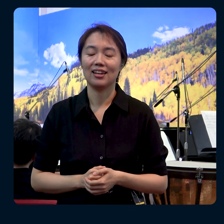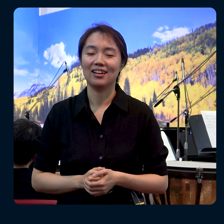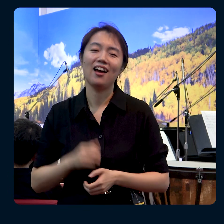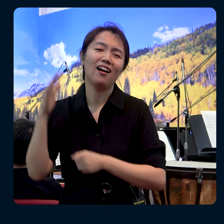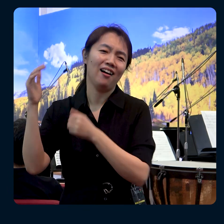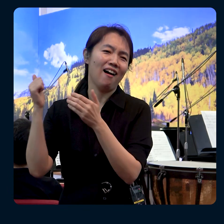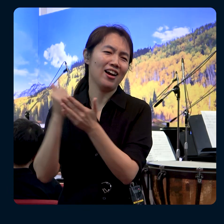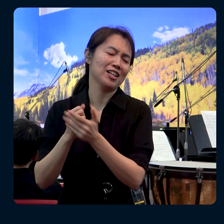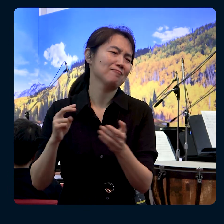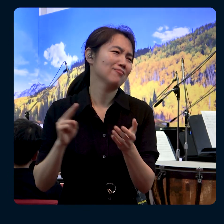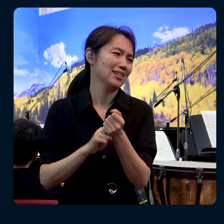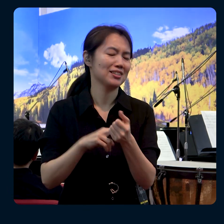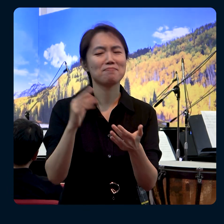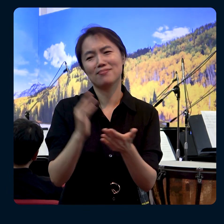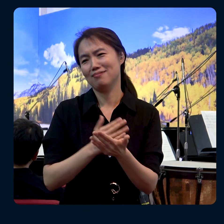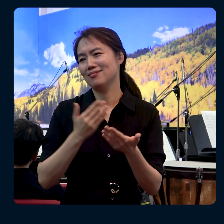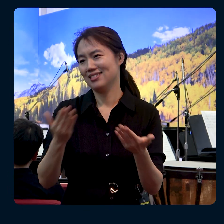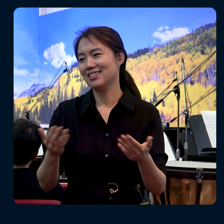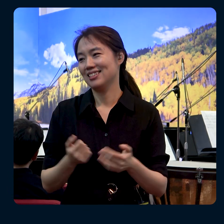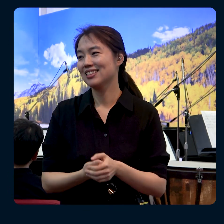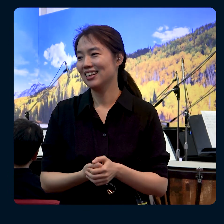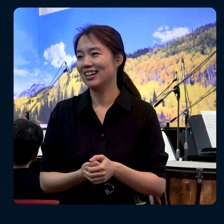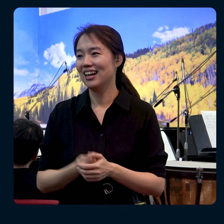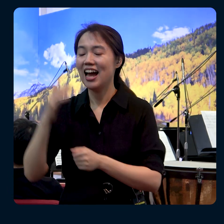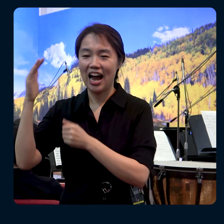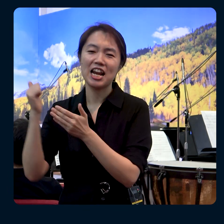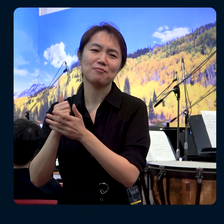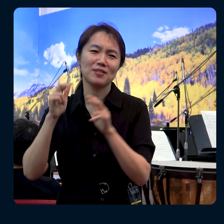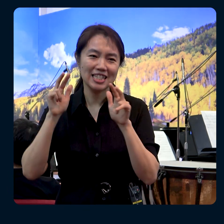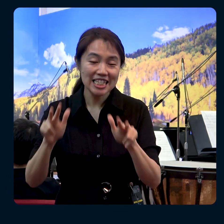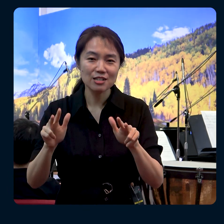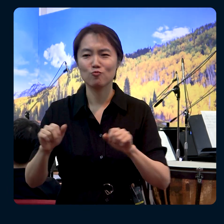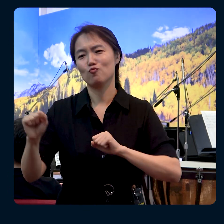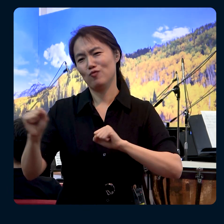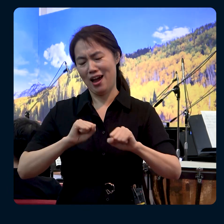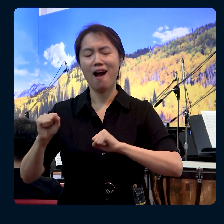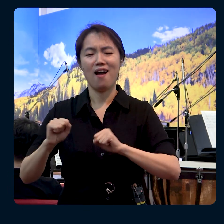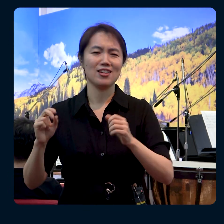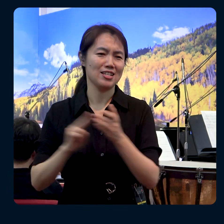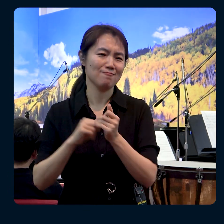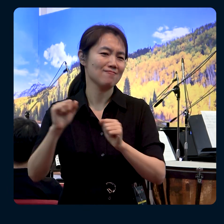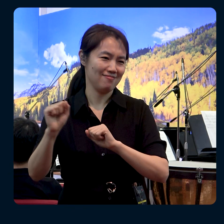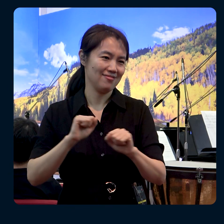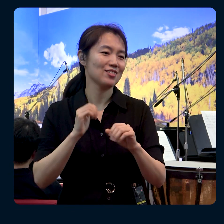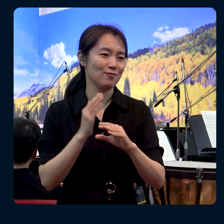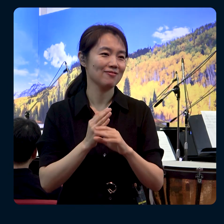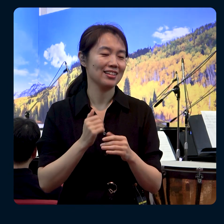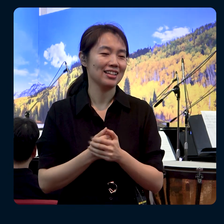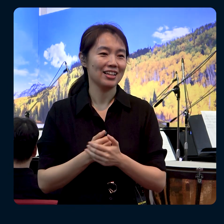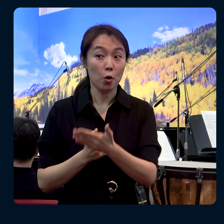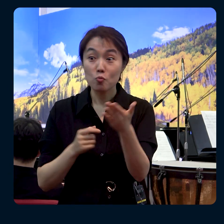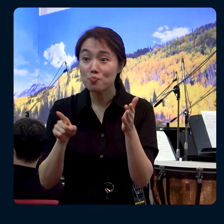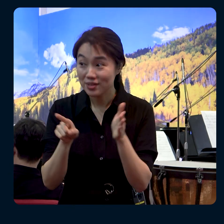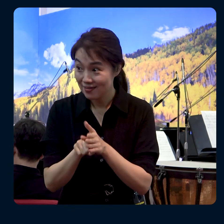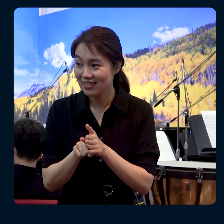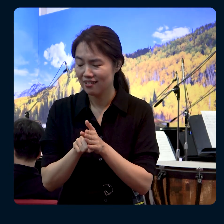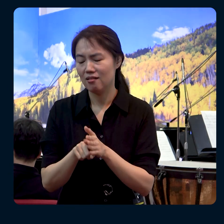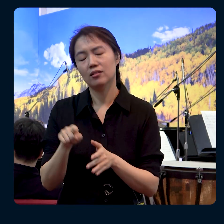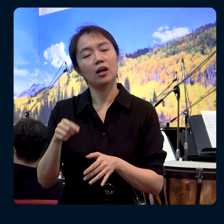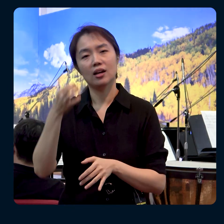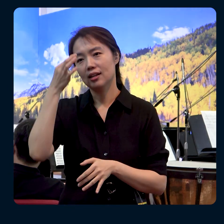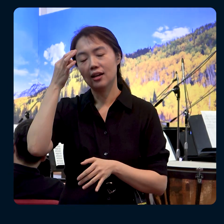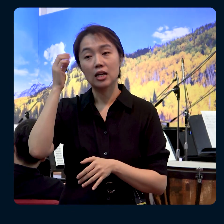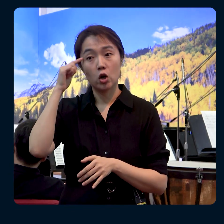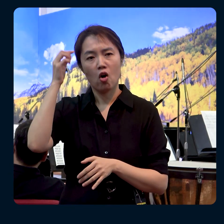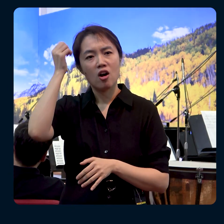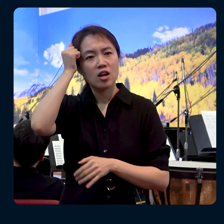이게 우리 하나님이 하시는 일이에요. 지금도 역사하시는 역사입니다. 여러분 믿으십니까? 저는 이걸 잊을 수가